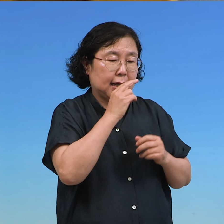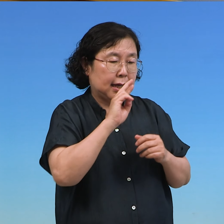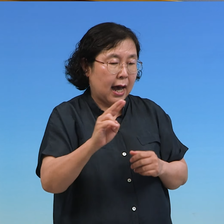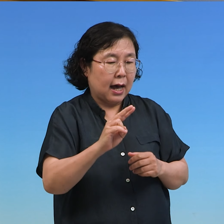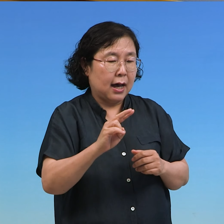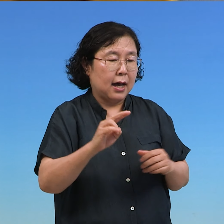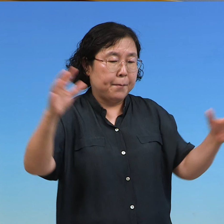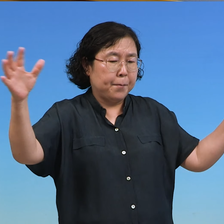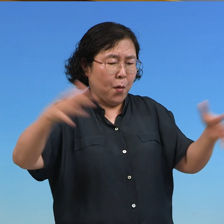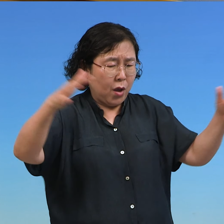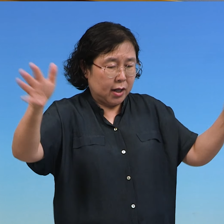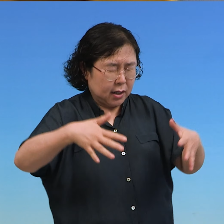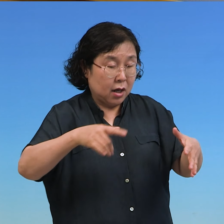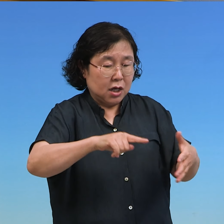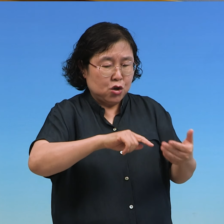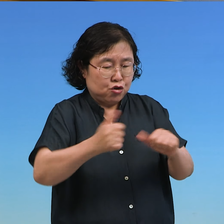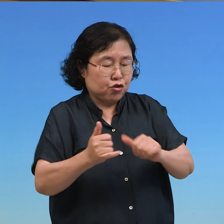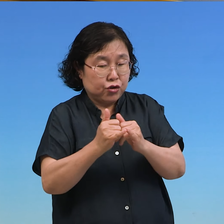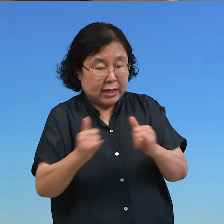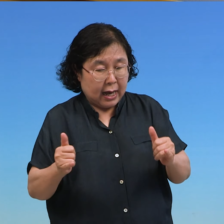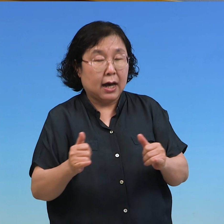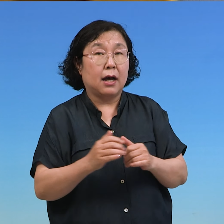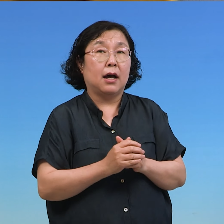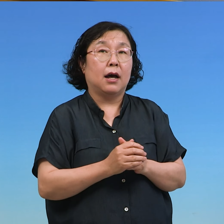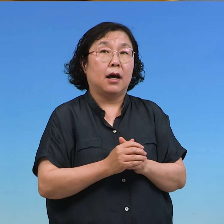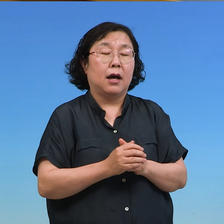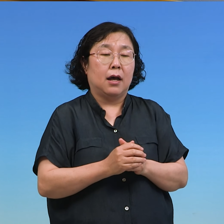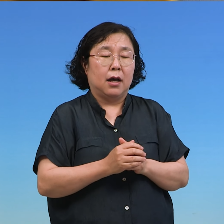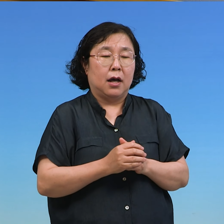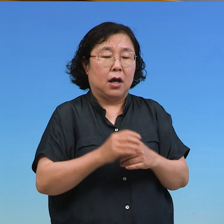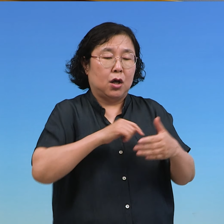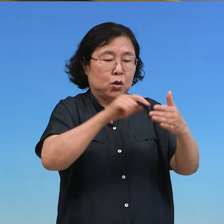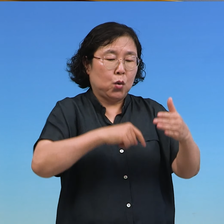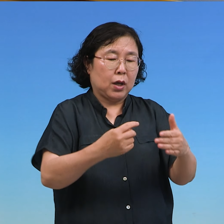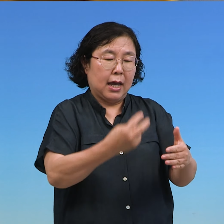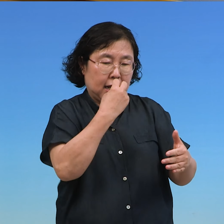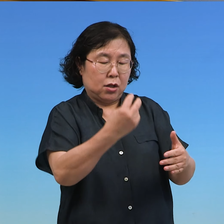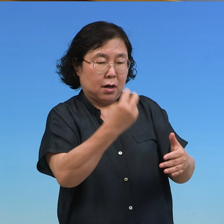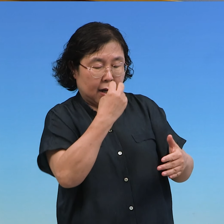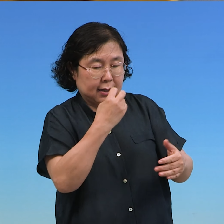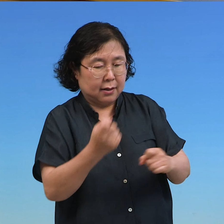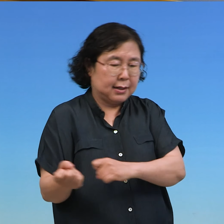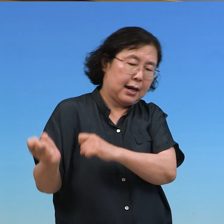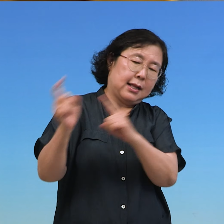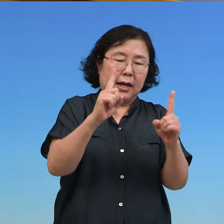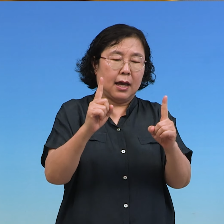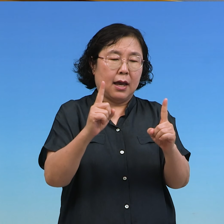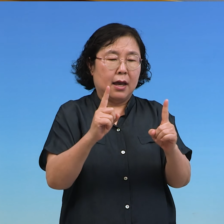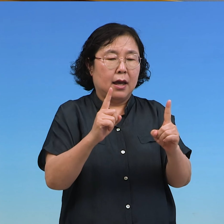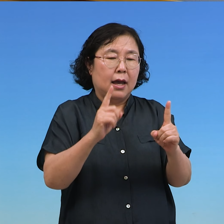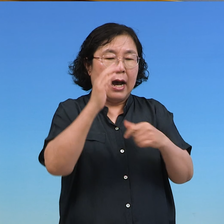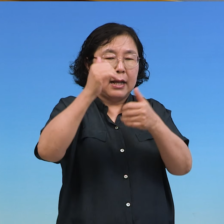사방으로부터 와서 이 죽음을 당한 자에게 풀어서 살아나게 하라 하셨다 하라 이에 내가